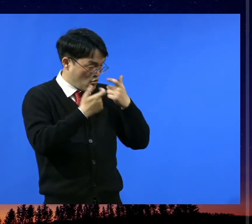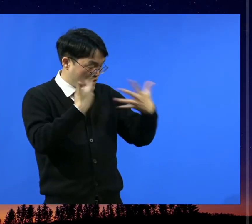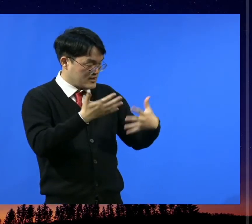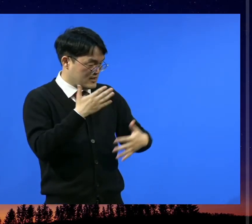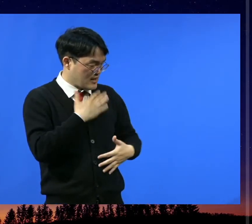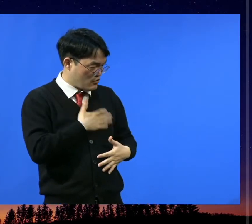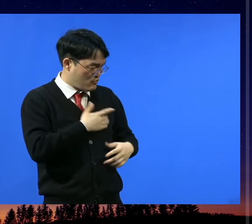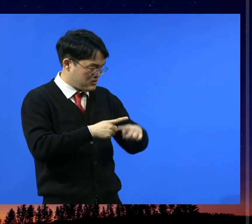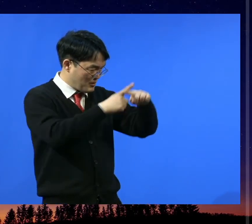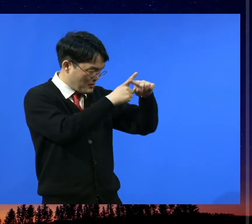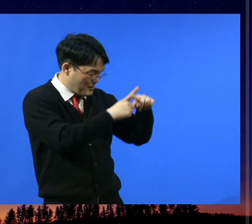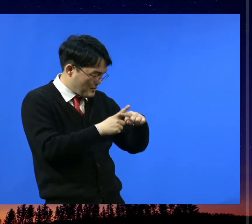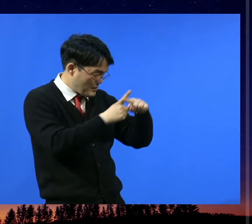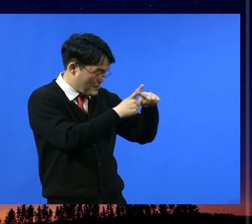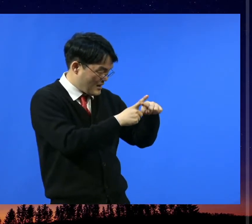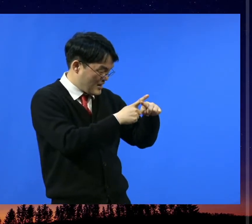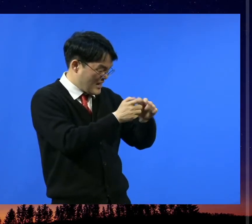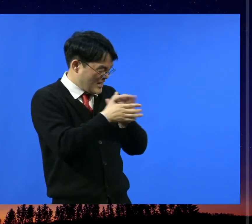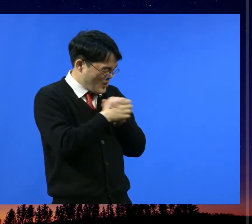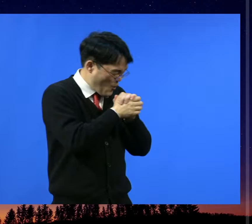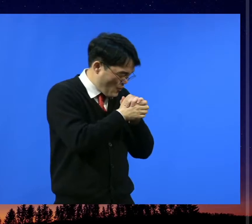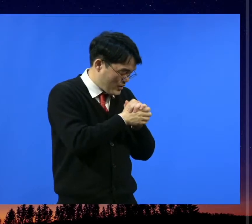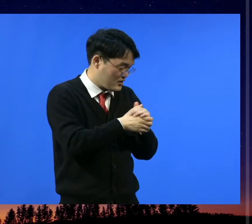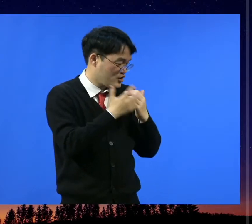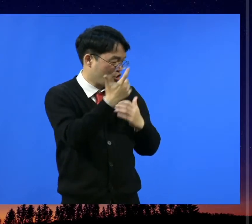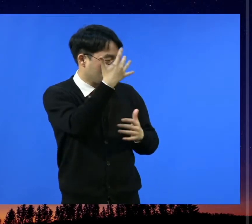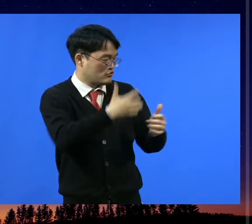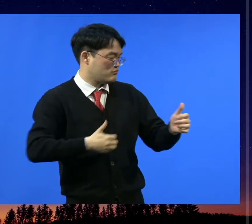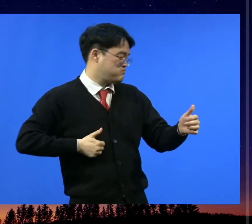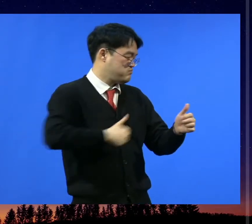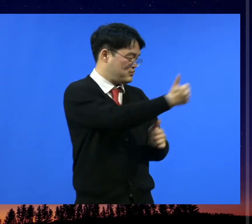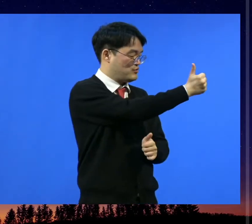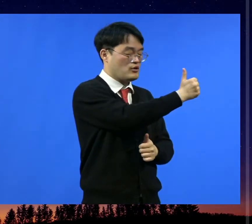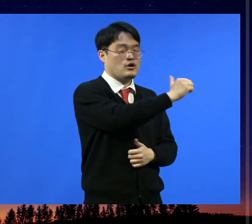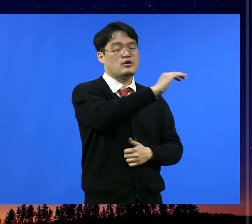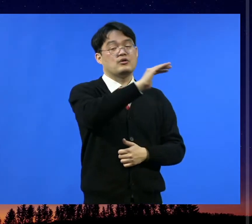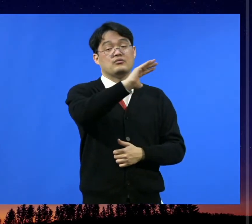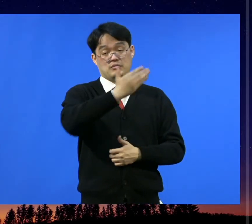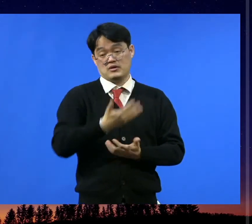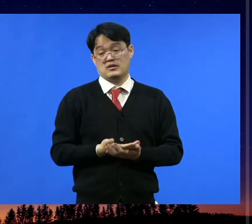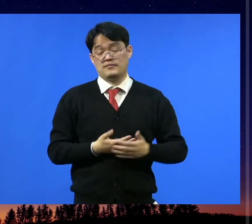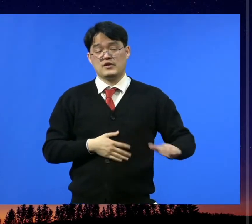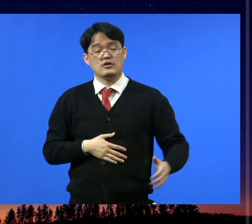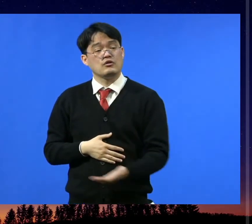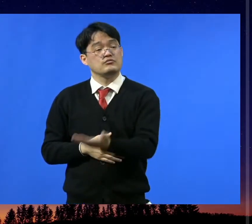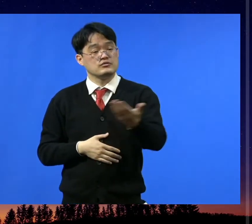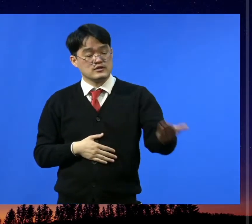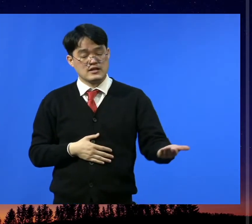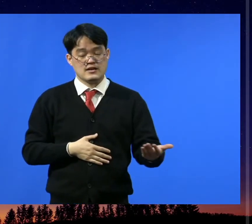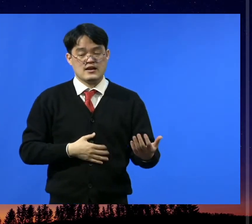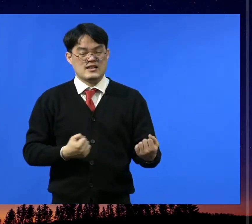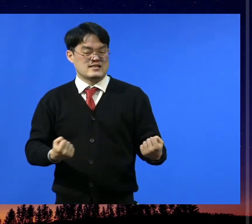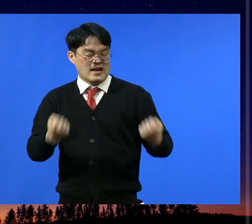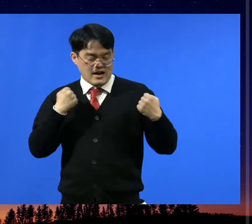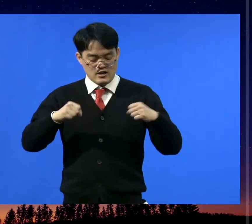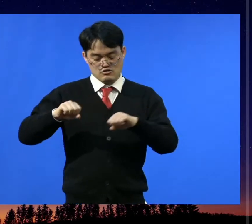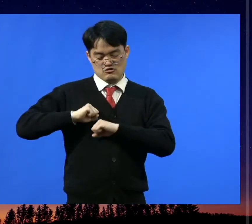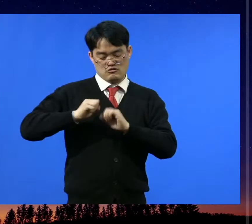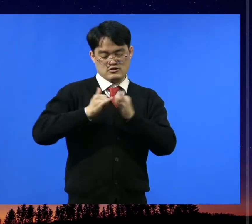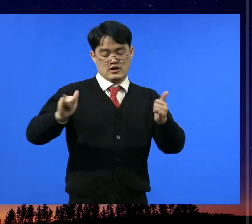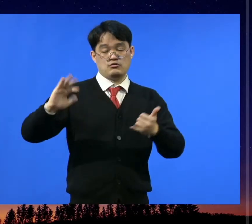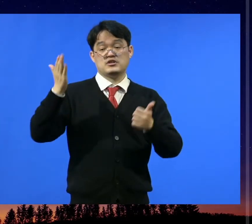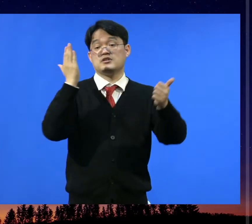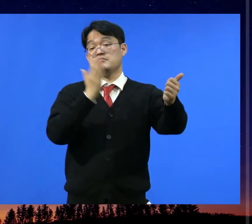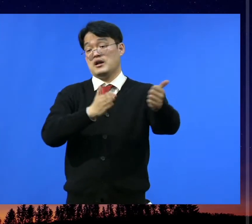사랑하는 성도 여러분, 강한 전사가 되시기를 바랍니다. 이 기도는 뭐냐? 이 갑옷 속에